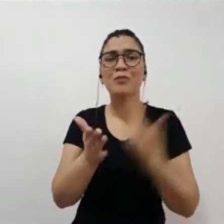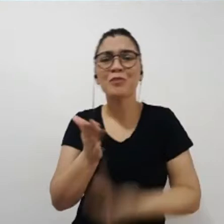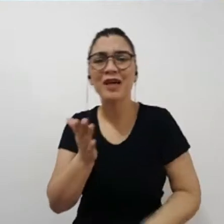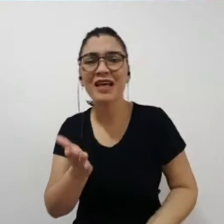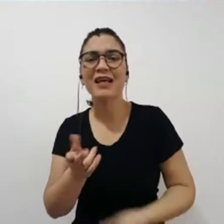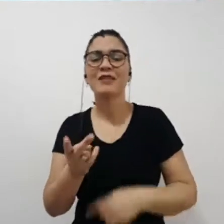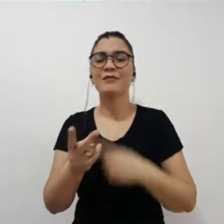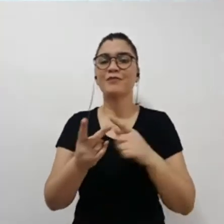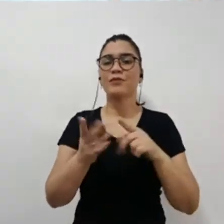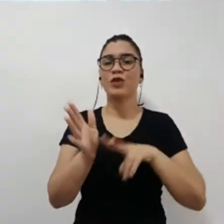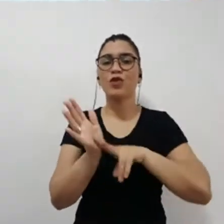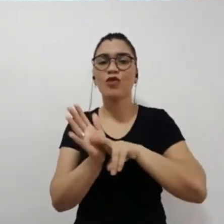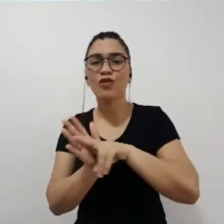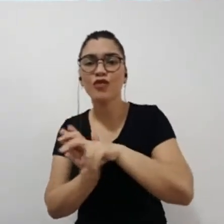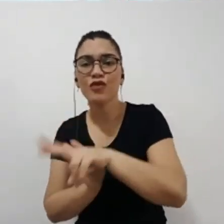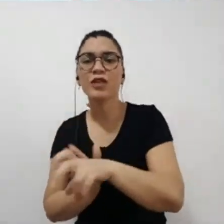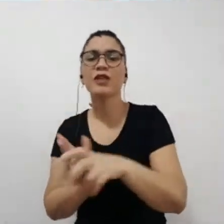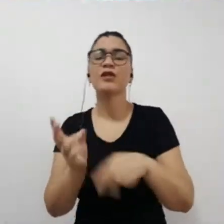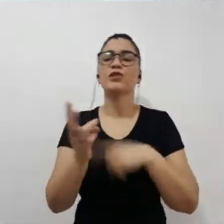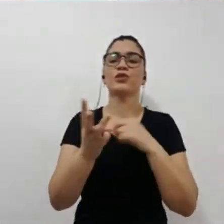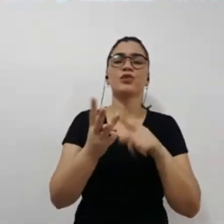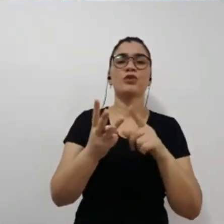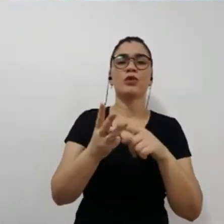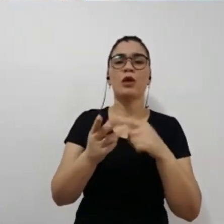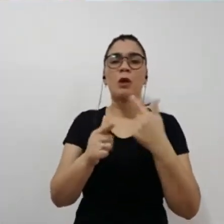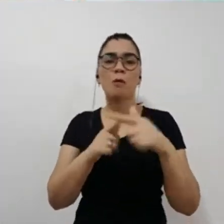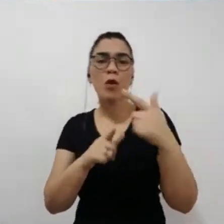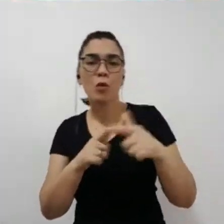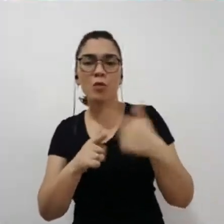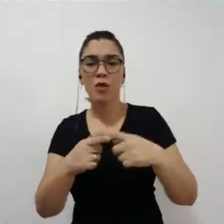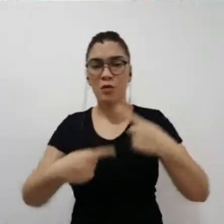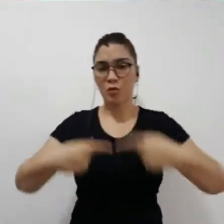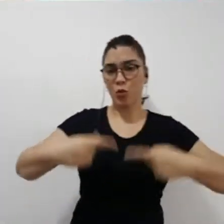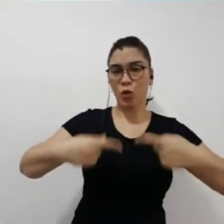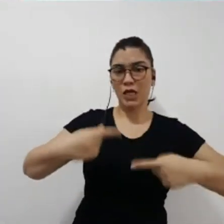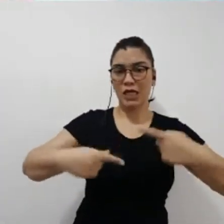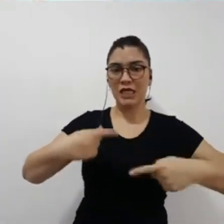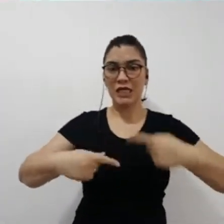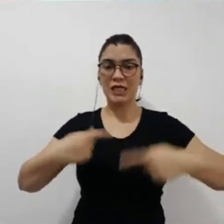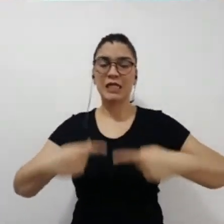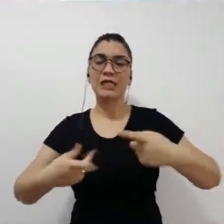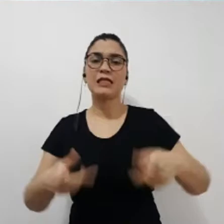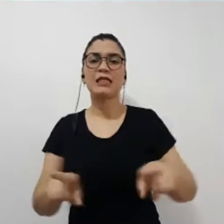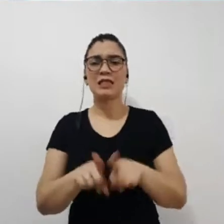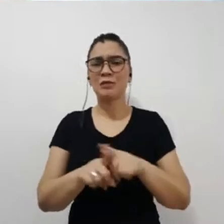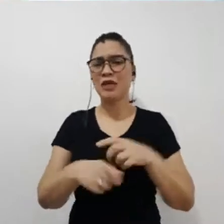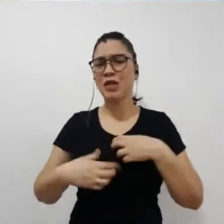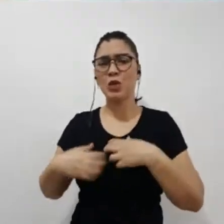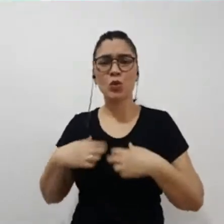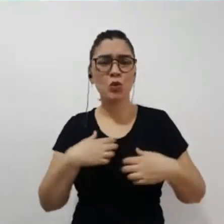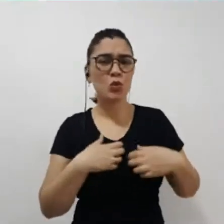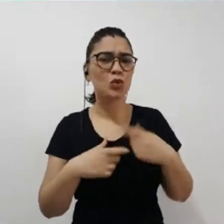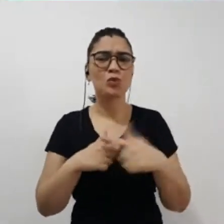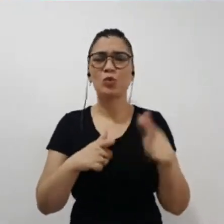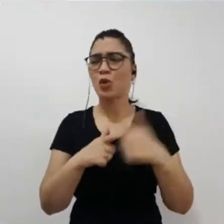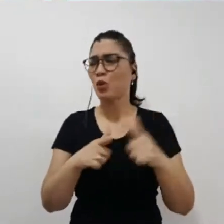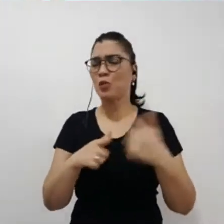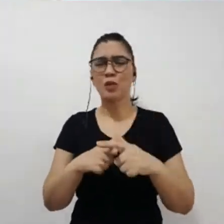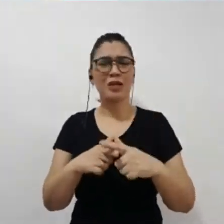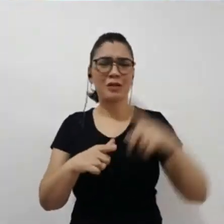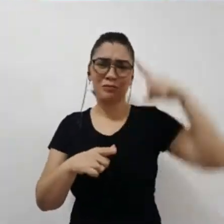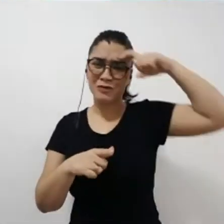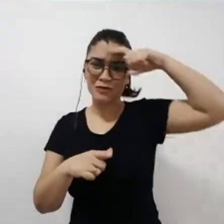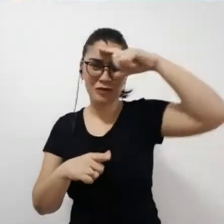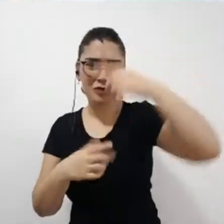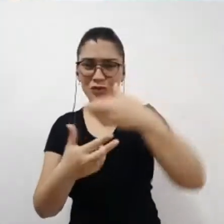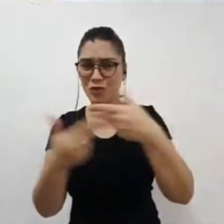nosso país, as angústias, as tribulações, os problemas, as dificuldades, todas as coisas,